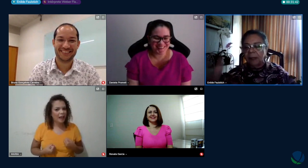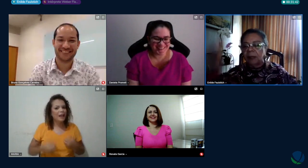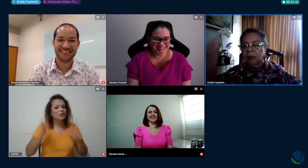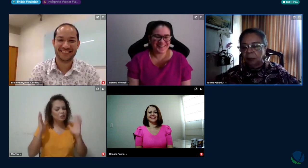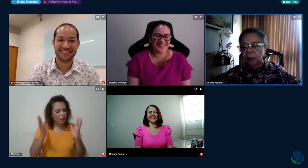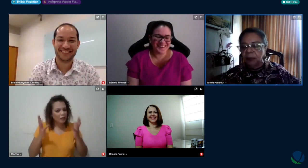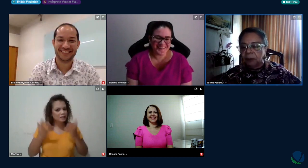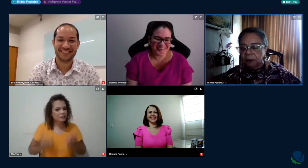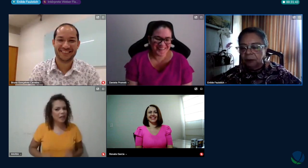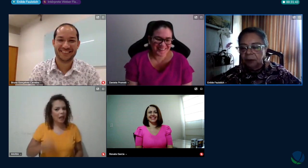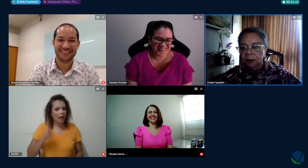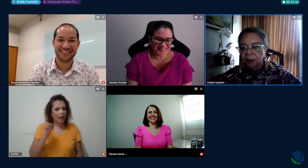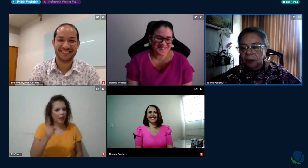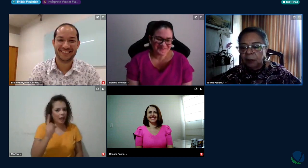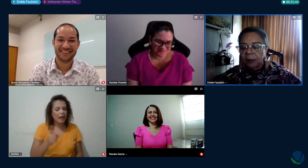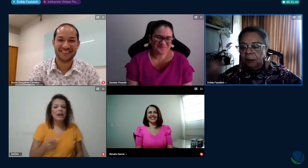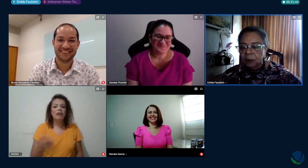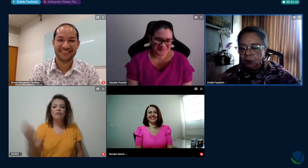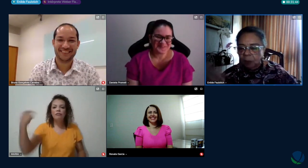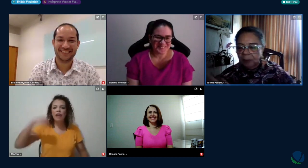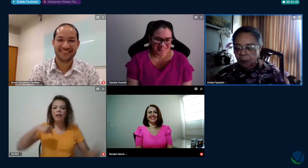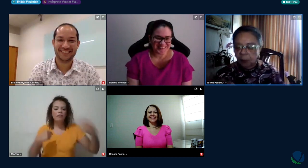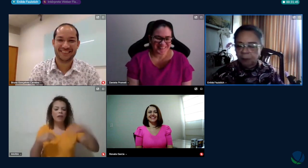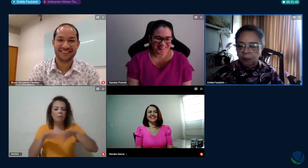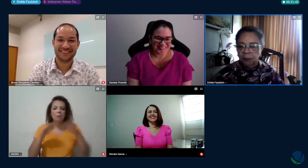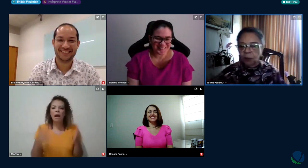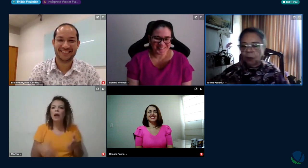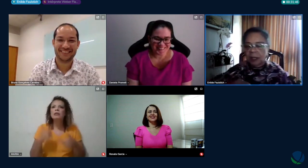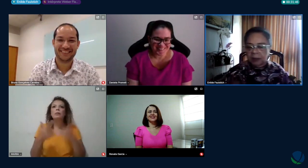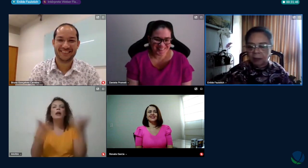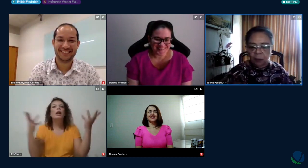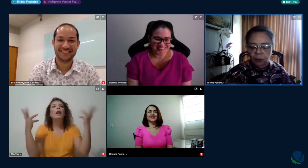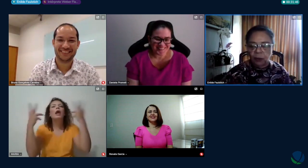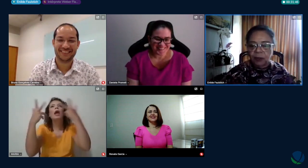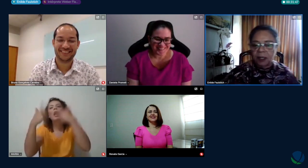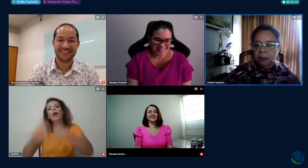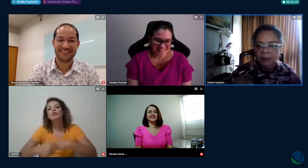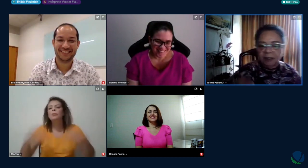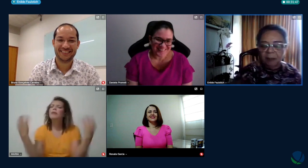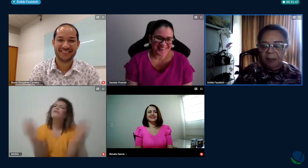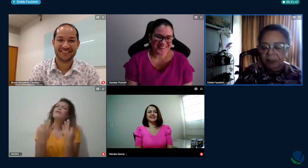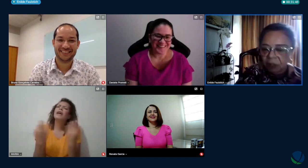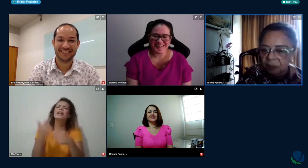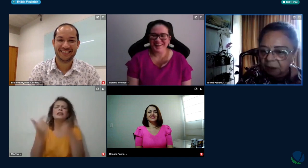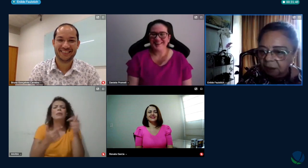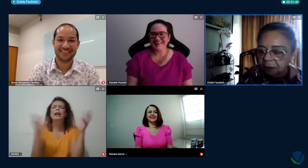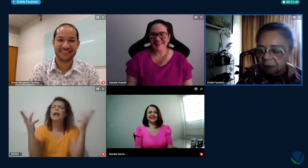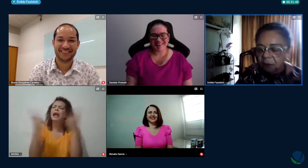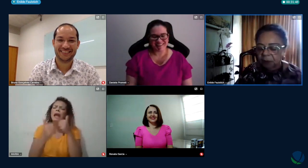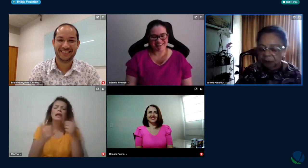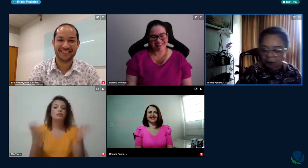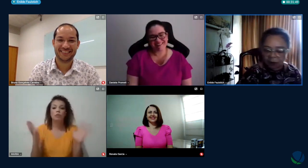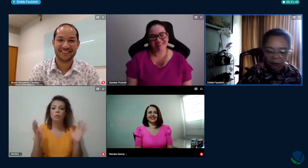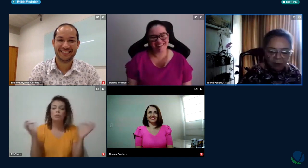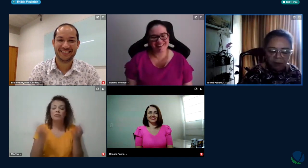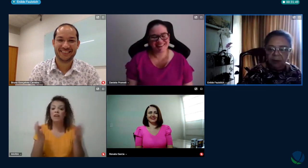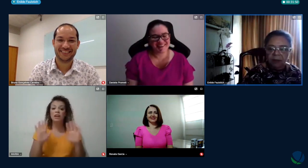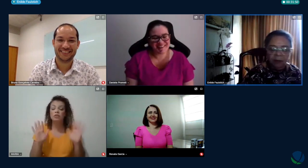veem um trabalho tão bonito, porque só para concluir aqui o que eu estou dizendo e passar adiante